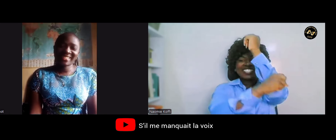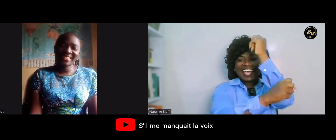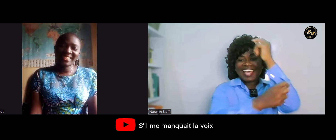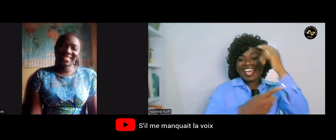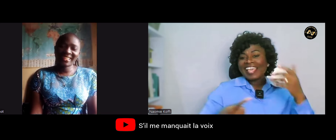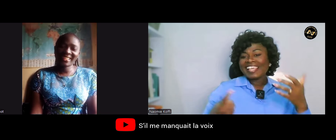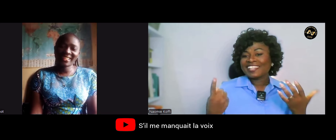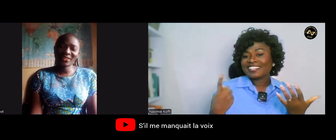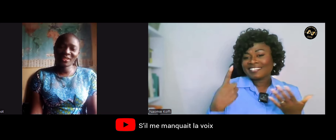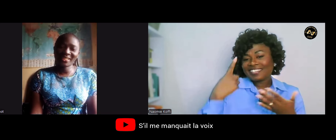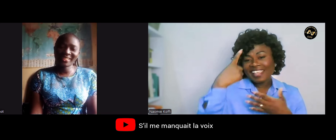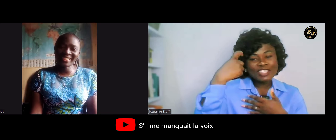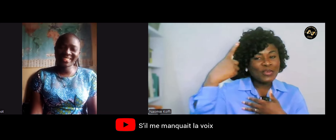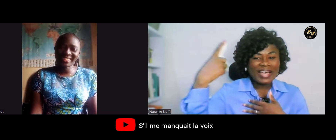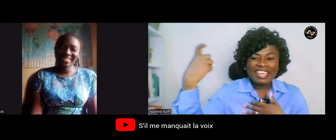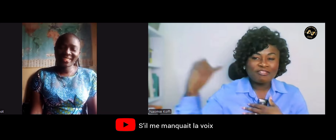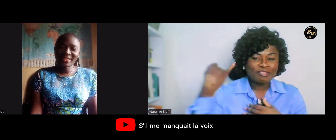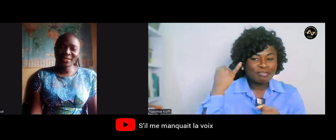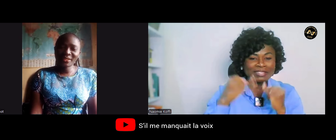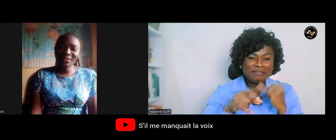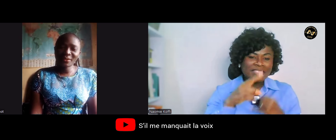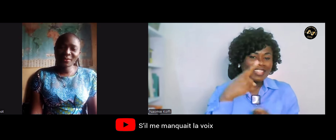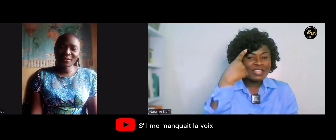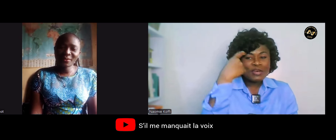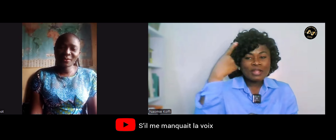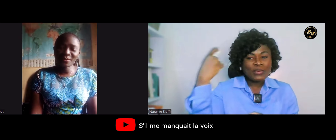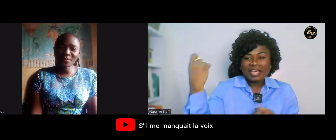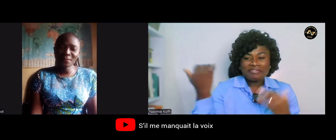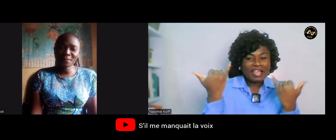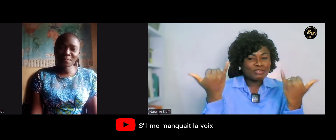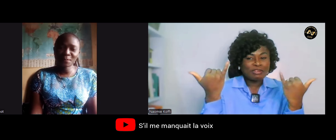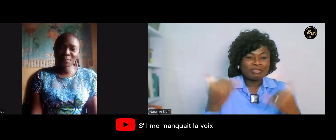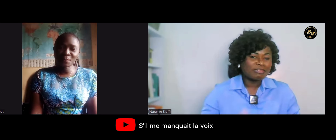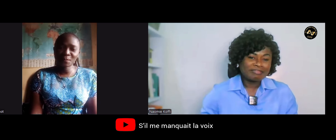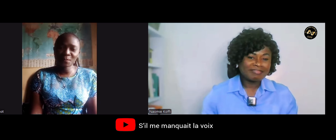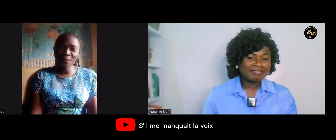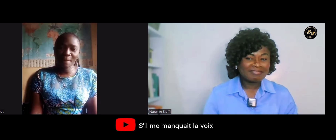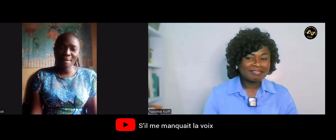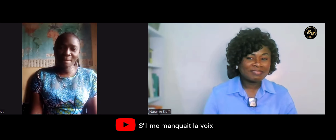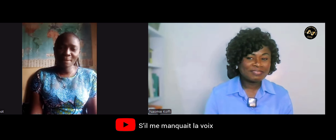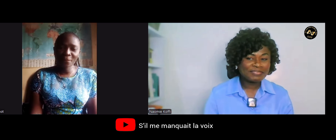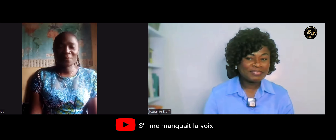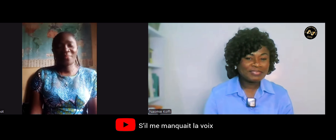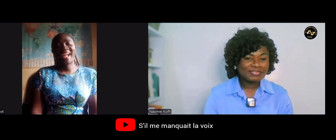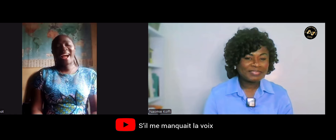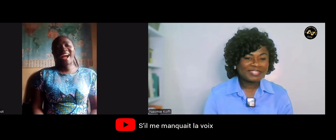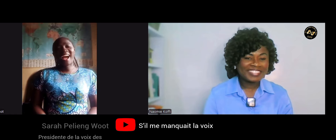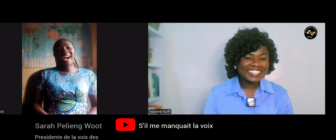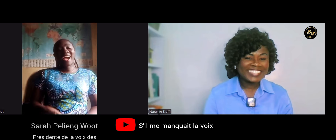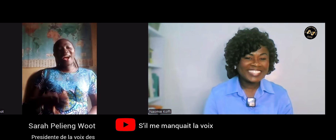Alors, Sarah, euh, quel est ton rêve pour terminer? C'est quoi ton rêve actuellement?